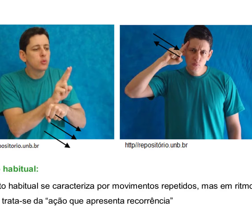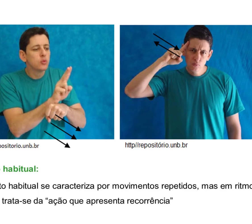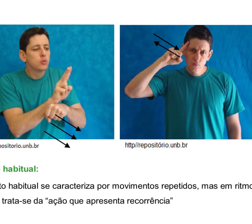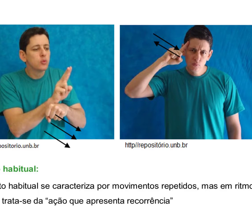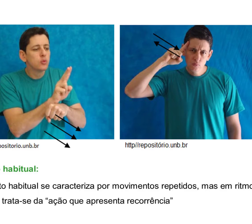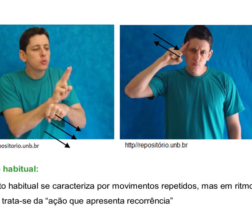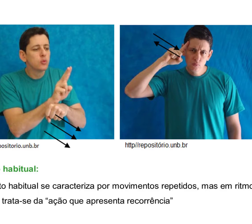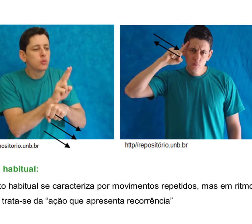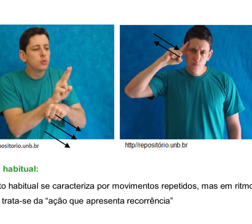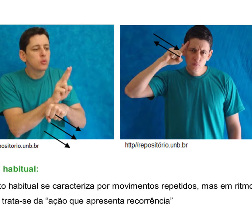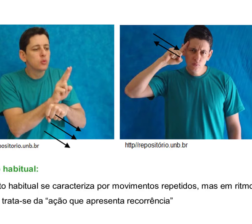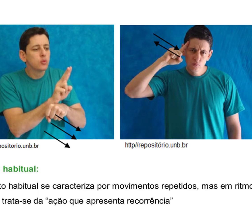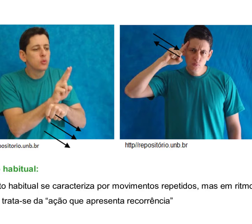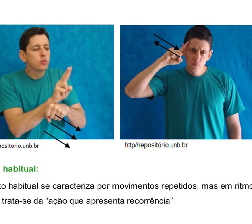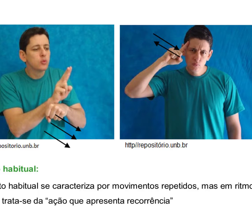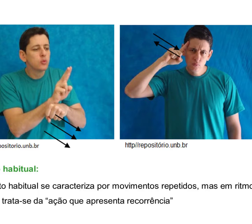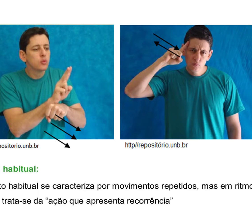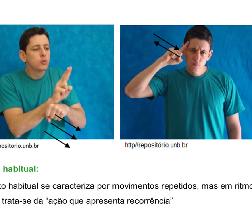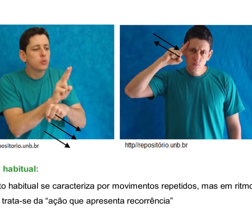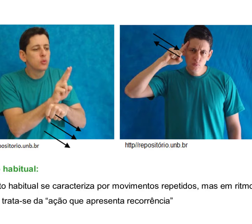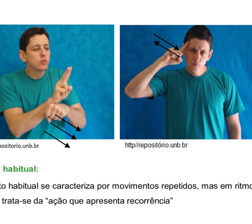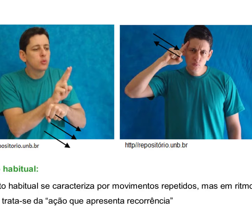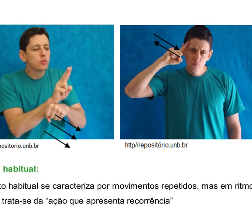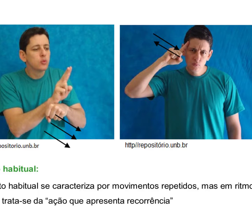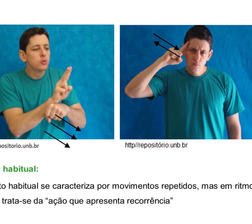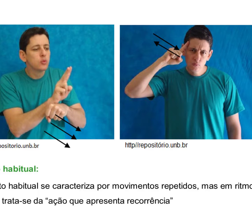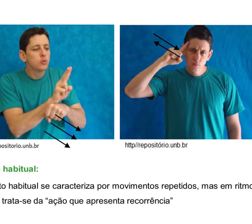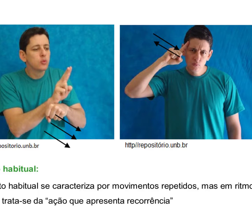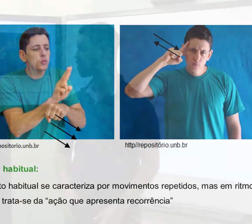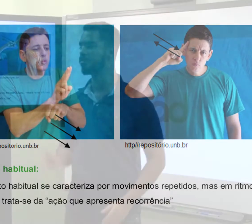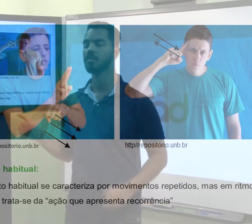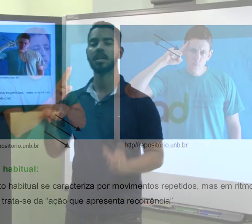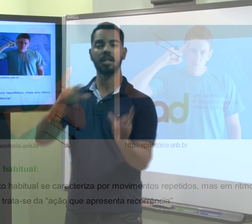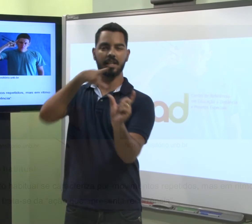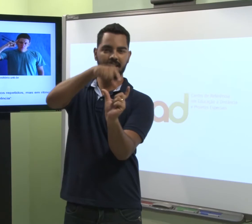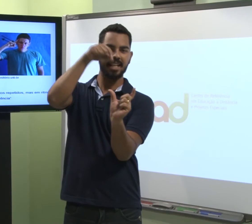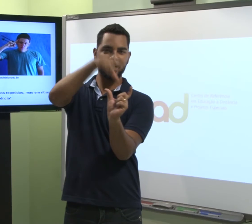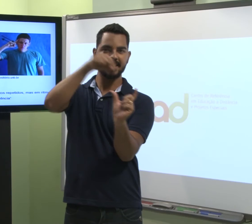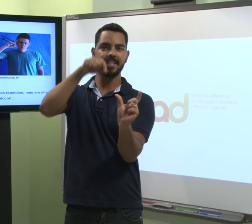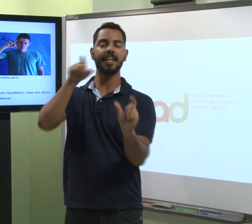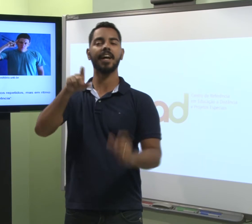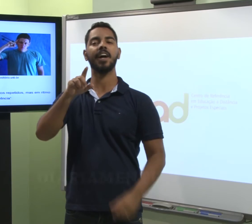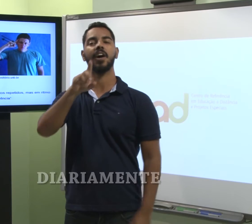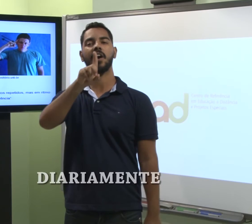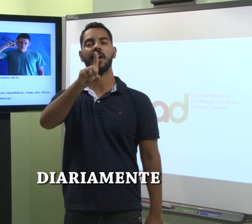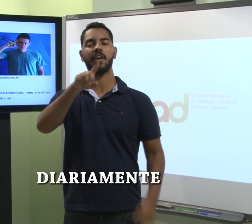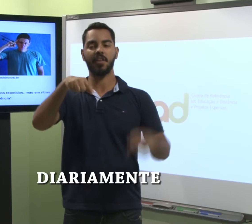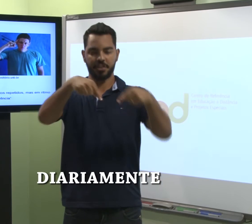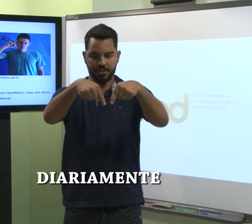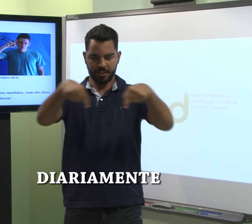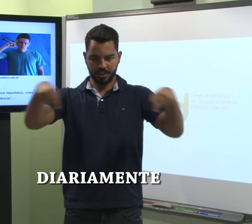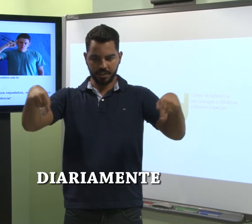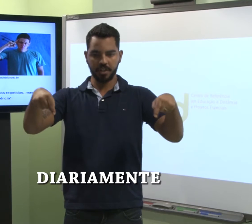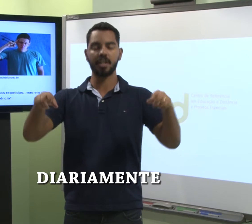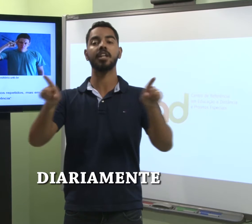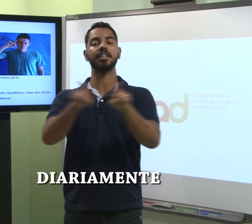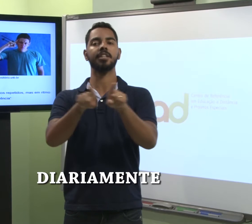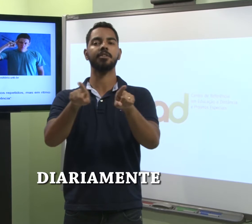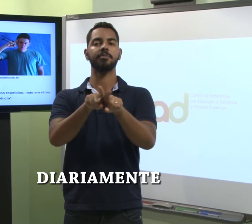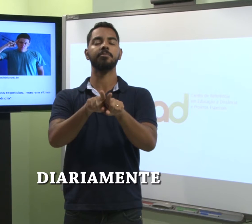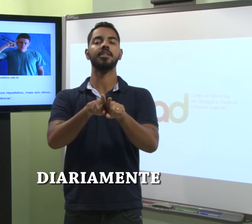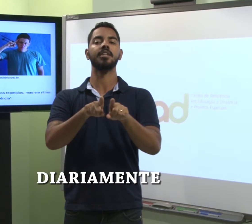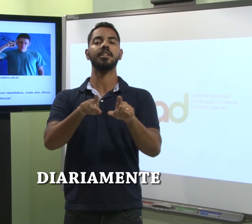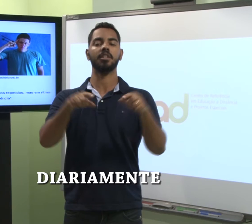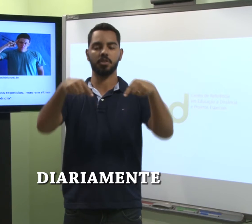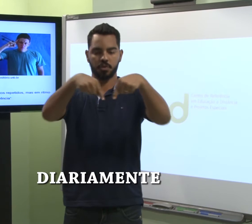Esse aspecto também é encontrado sob a forma do item lexical diariamente e todo dia, como vocês podem verificar